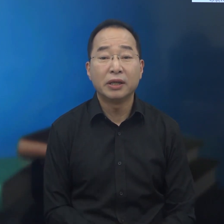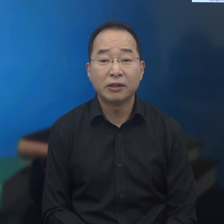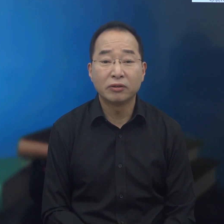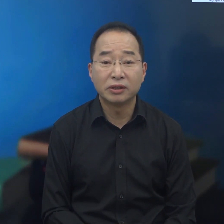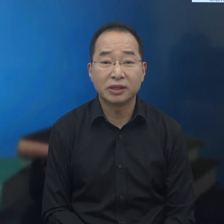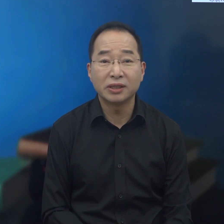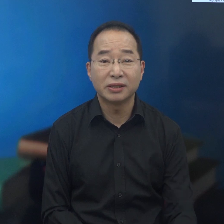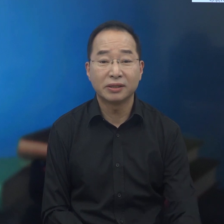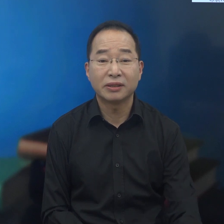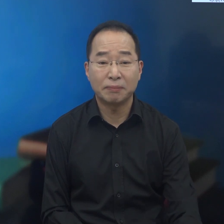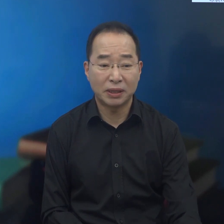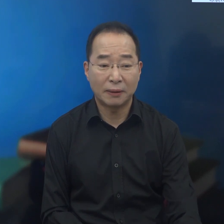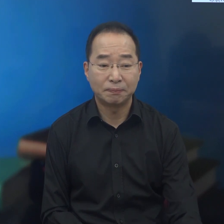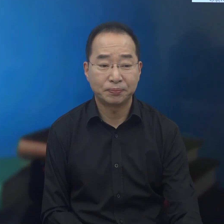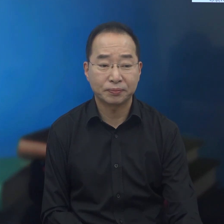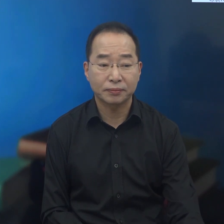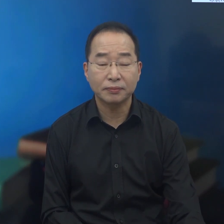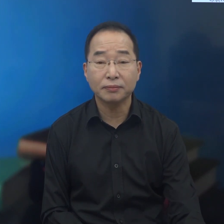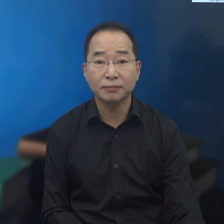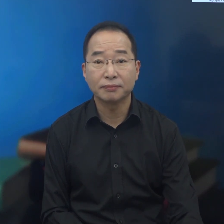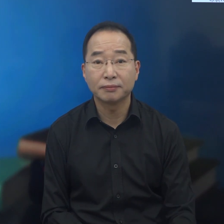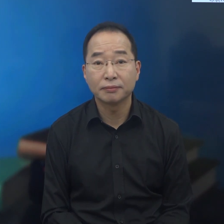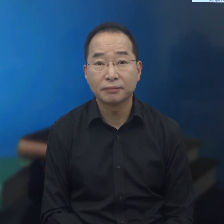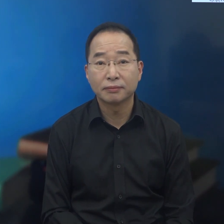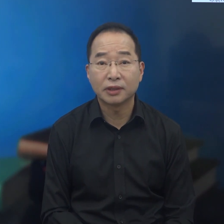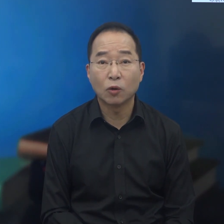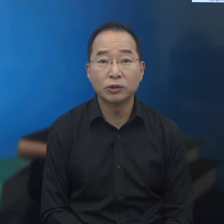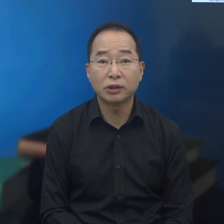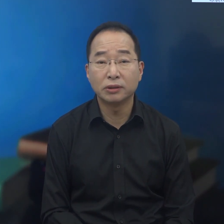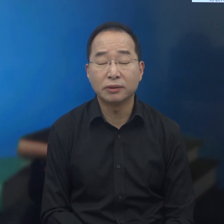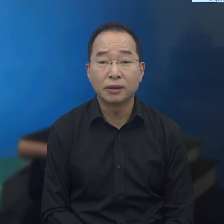이런 뜻이 됩니다. 자, 오늘은